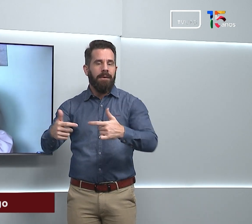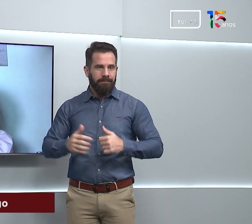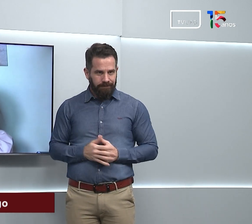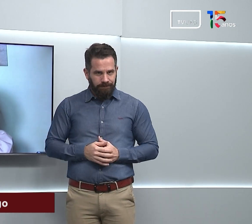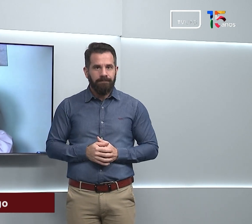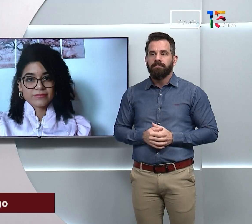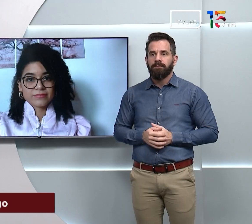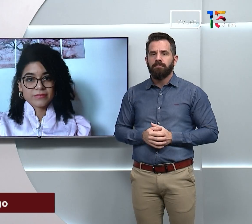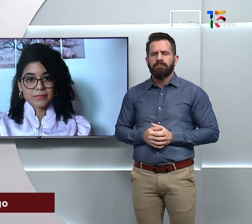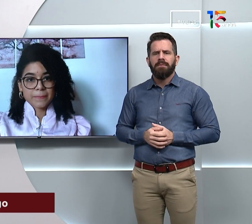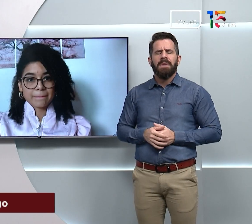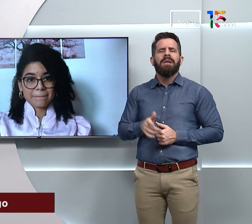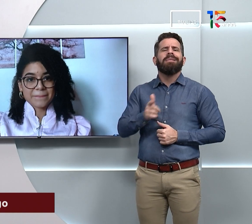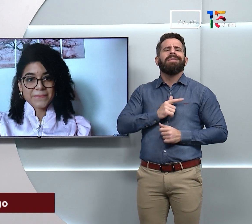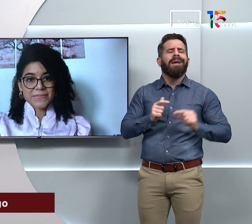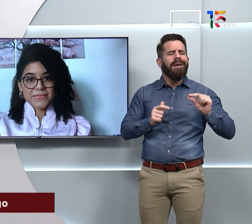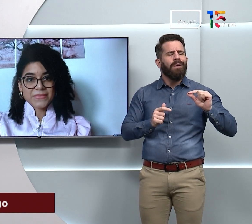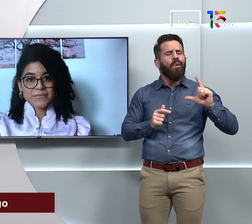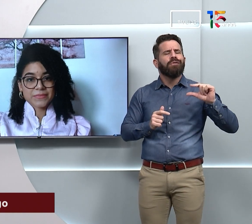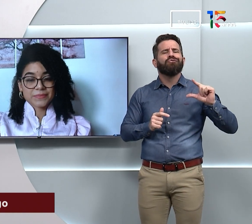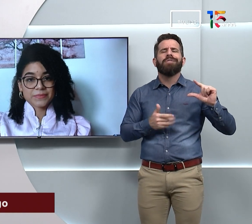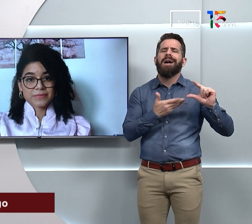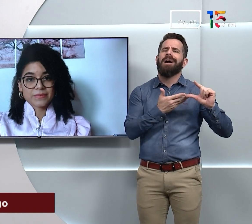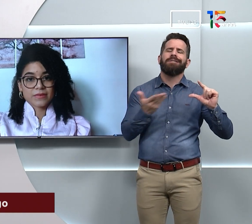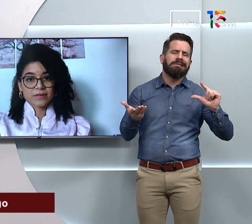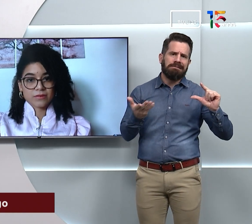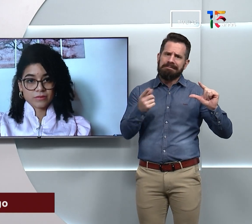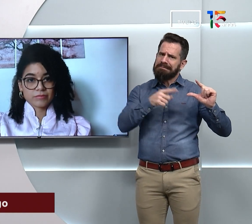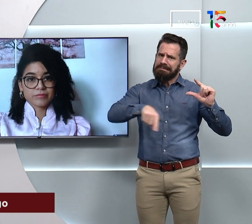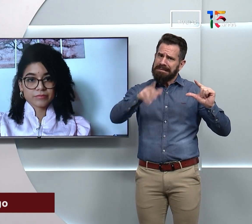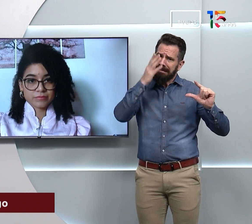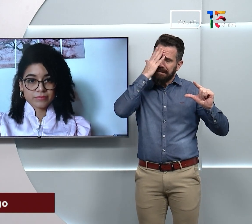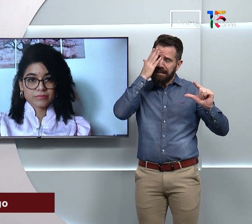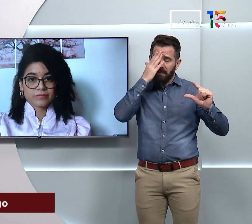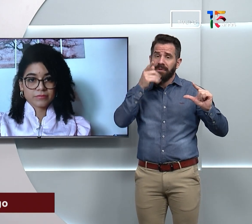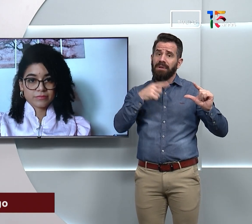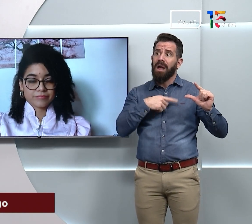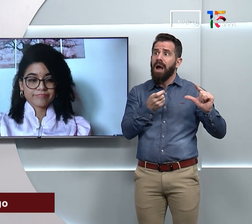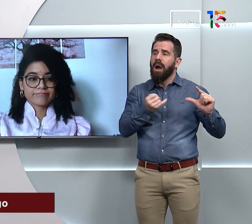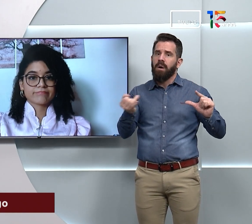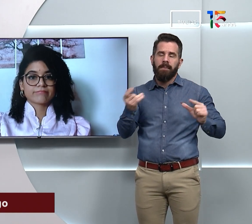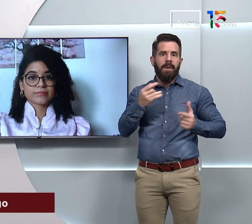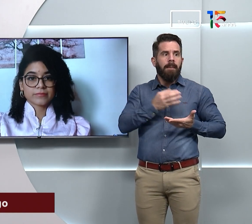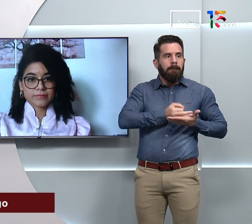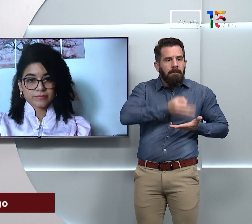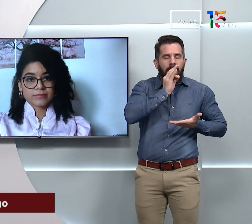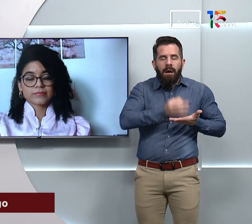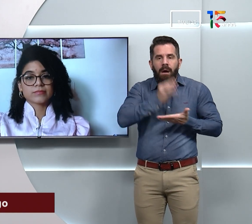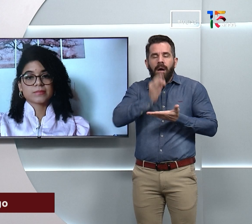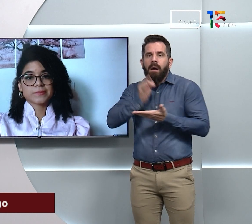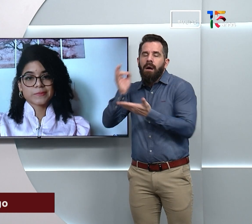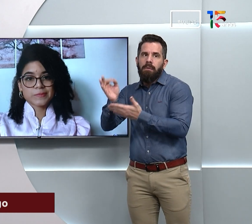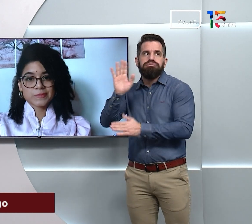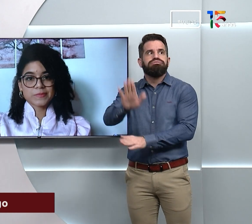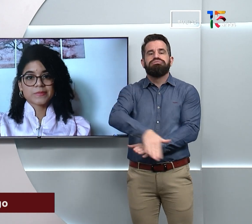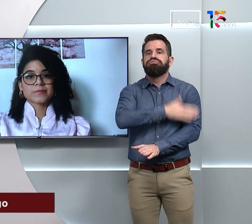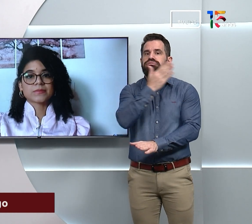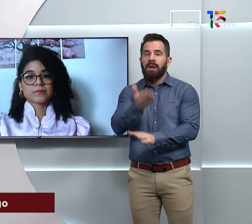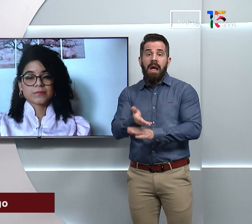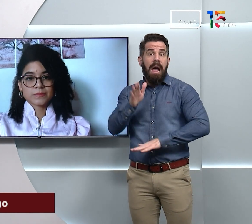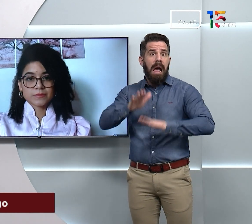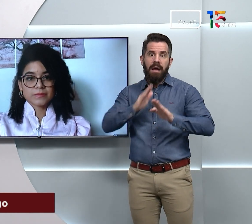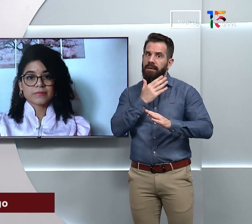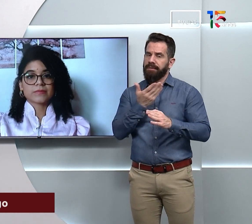quantidade saudável para ser consumida? Porque tem muita gente que passa o dia inteiro bebendo café, muitas vezes fica até mais